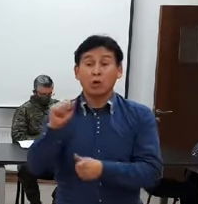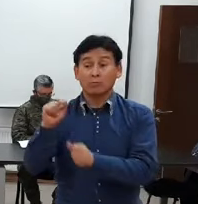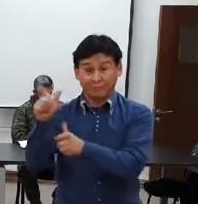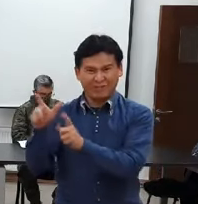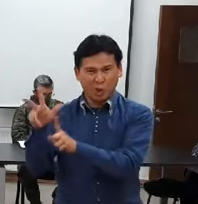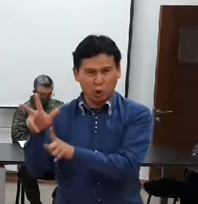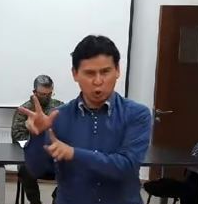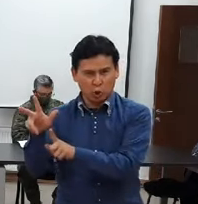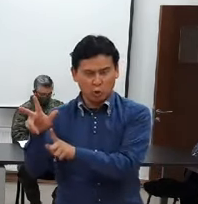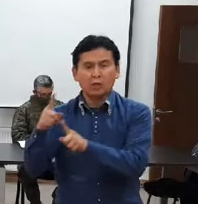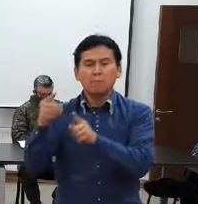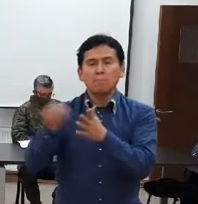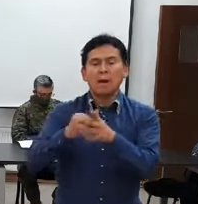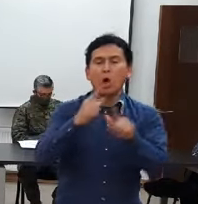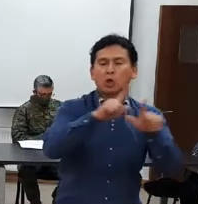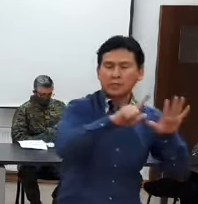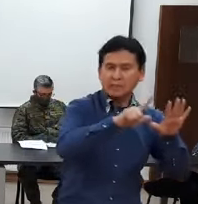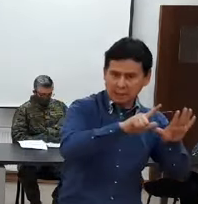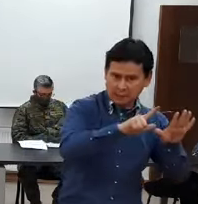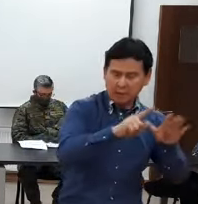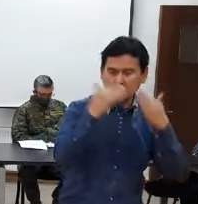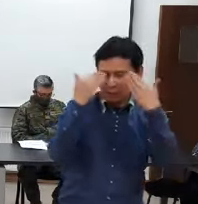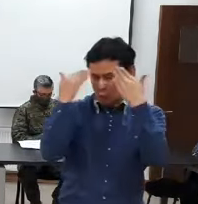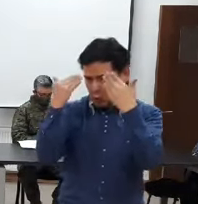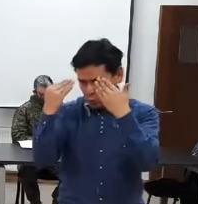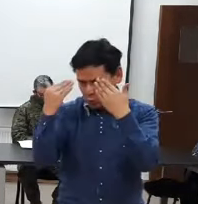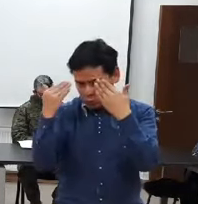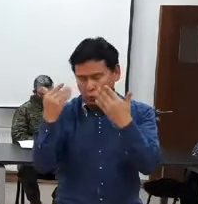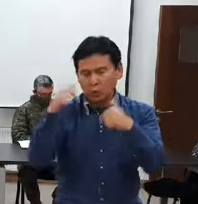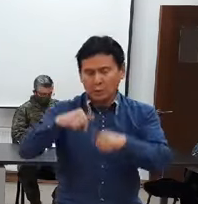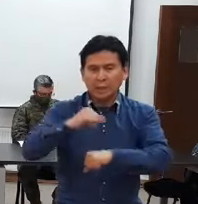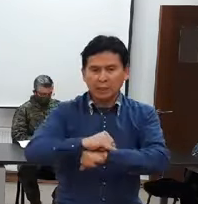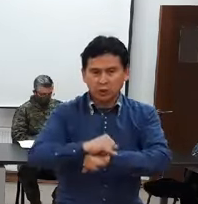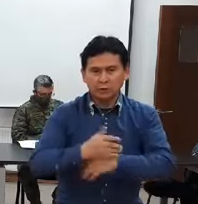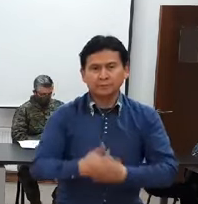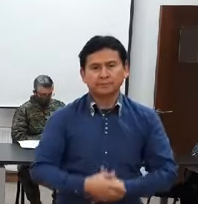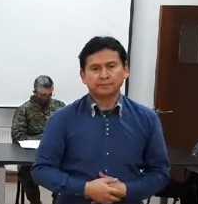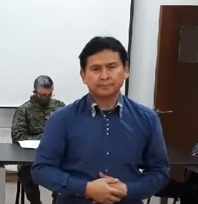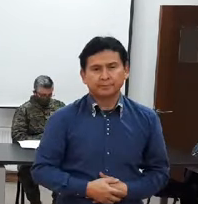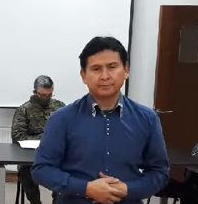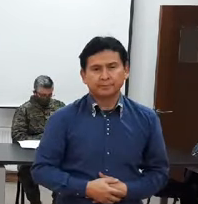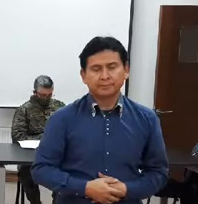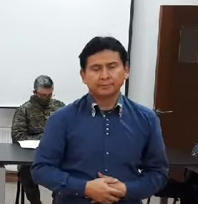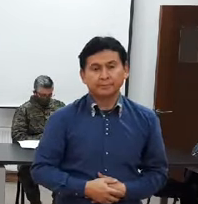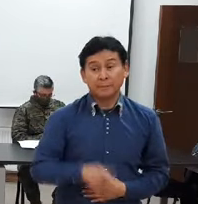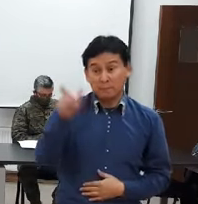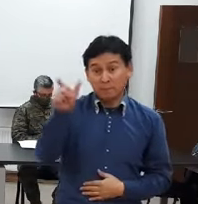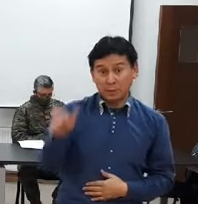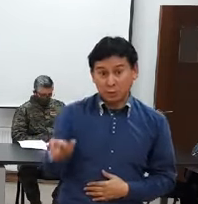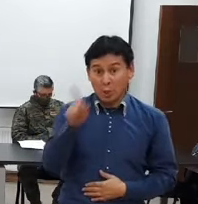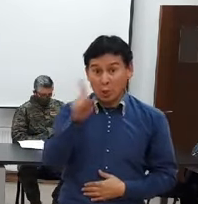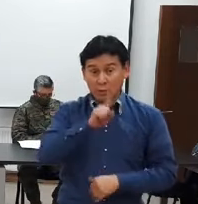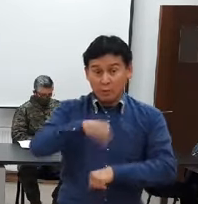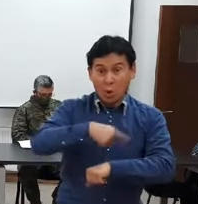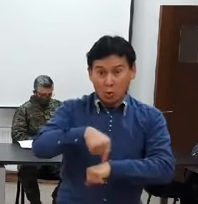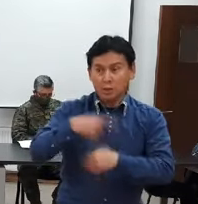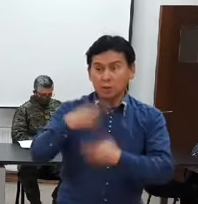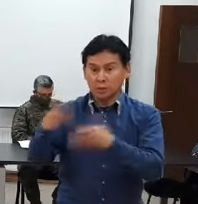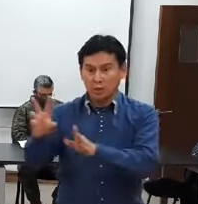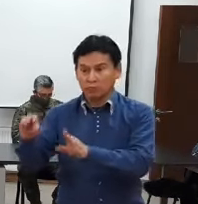al igual que las otras 7 personas anteriores que conocimos como casos de nuestra región. Él en las últimas horas ya